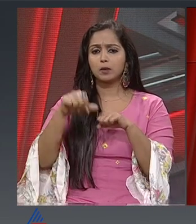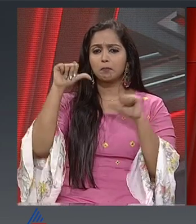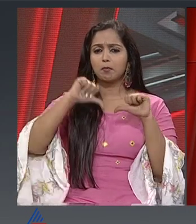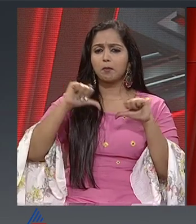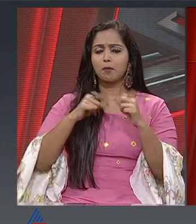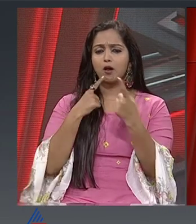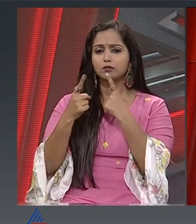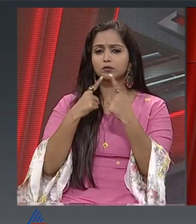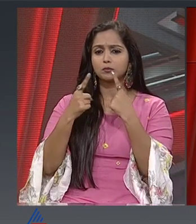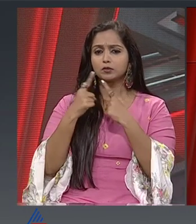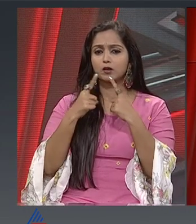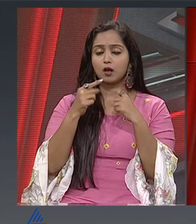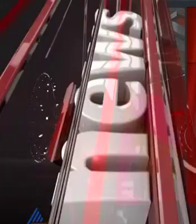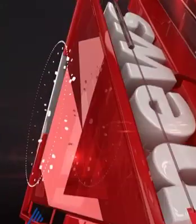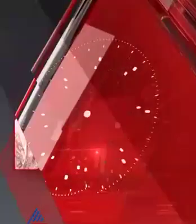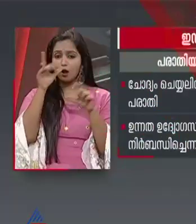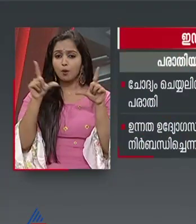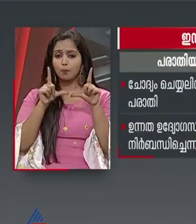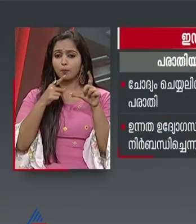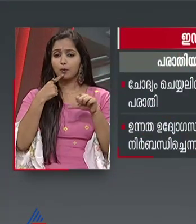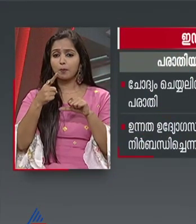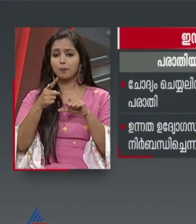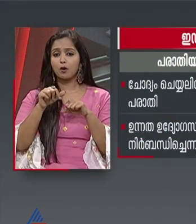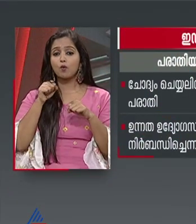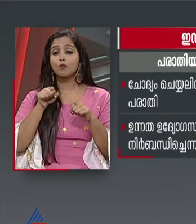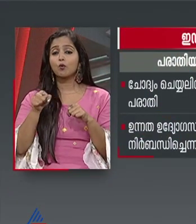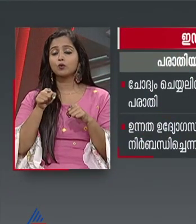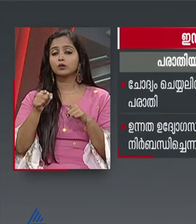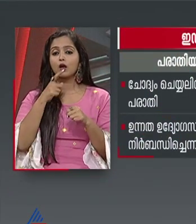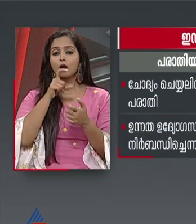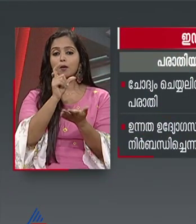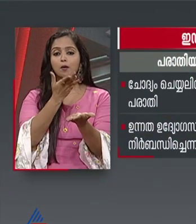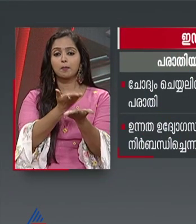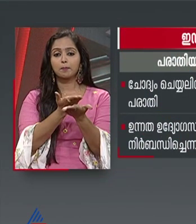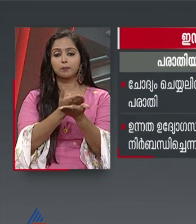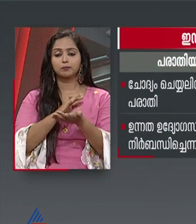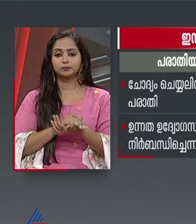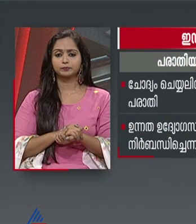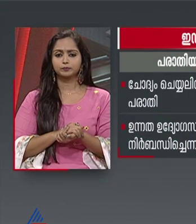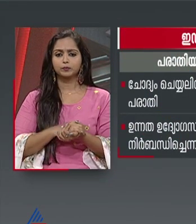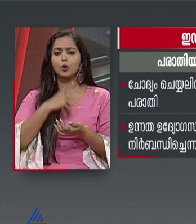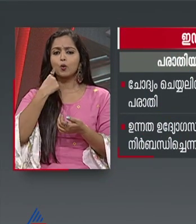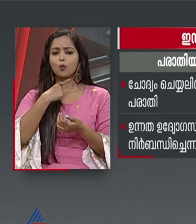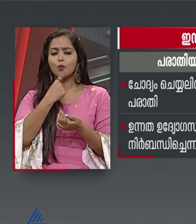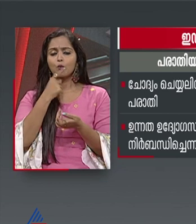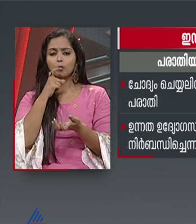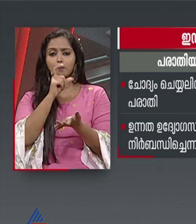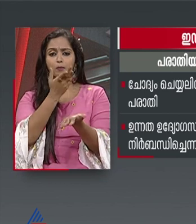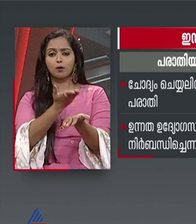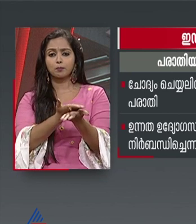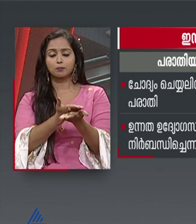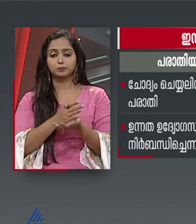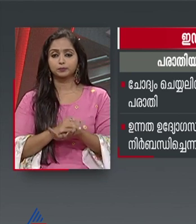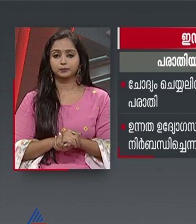മൊഴിക്ക് നിർബന്ധിച്ചെന്നും പരാതിയുണ്ട്. വിവരങ്ങളുമായി അരുൺകുമാറാണ് ചേരുന്നത്. അരുൺകുമാർ, ആർക്കാണ് പരാതി നൽകിയിരിക്കുന്നത്?